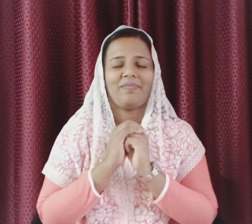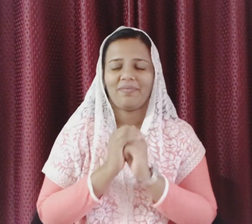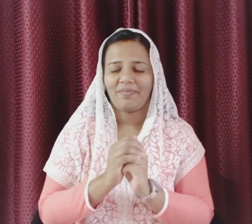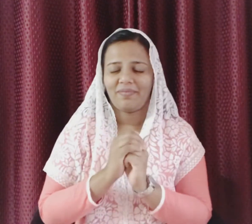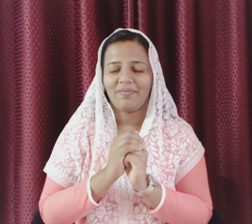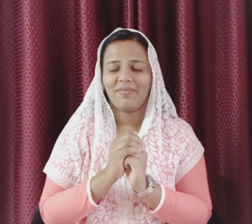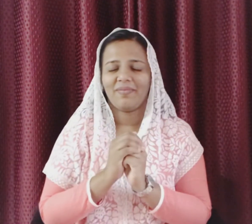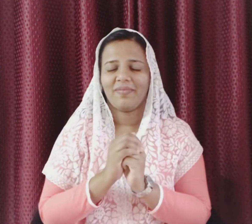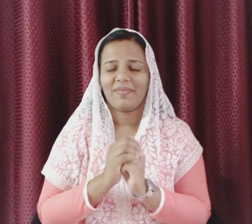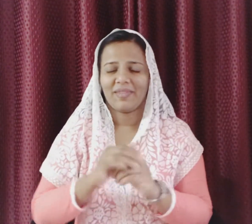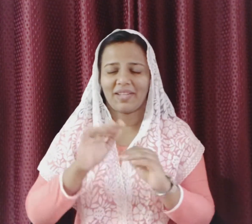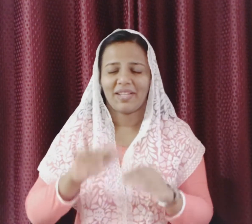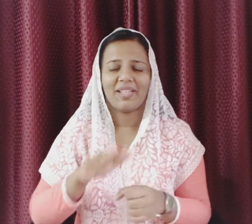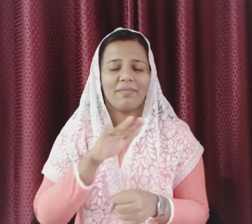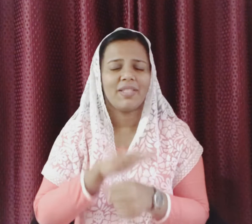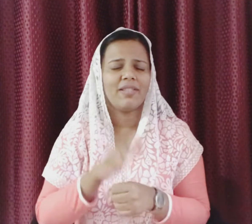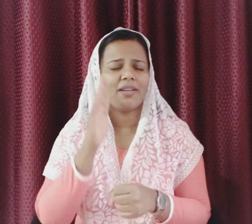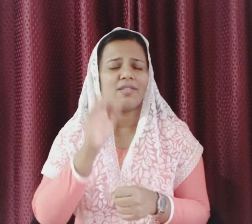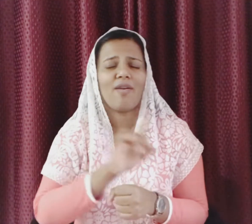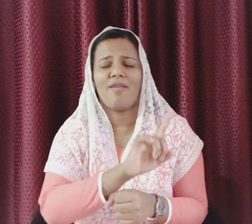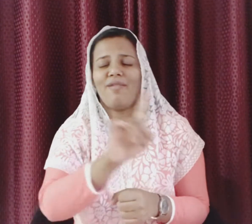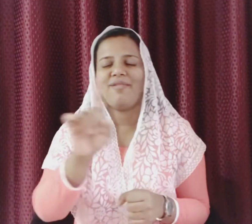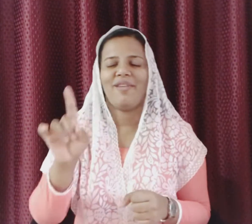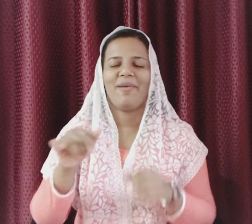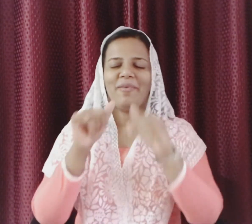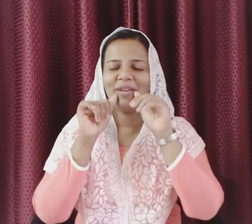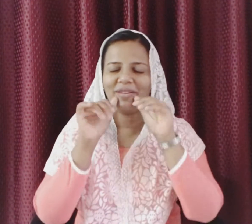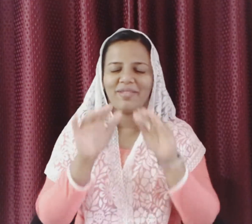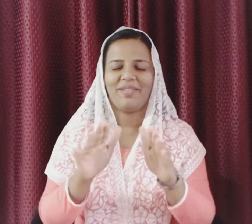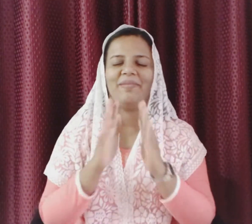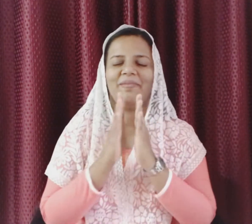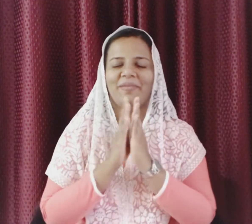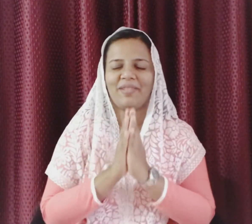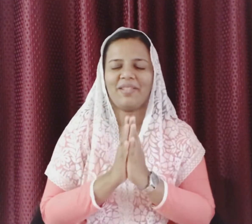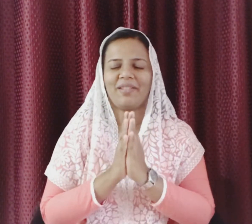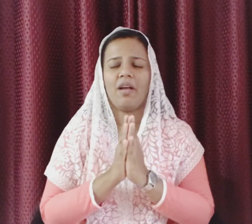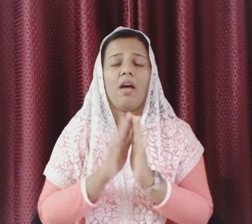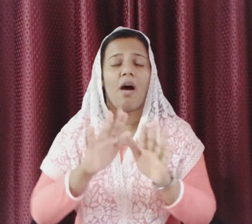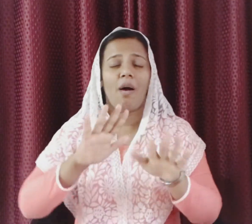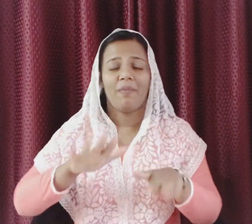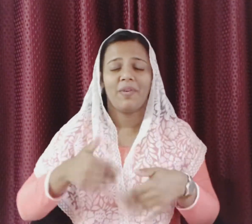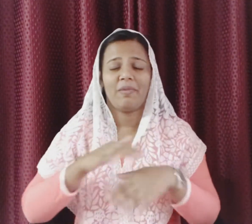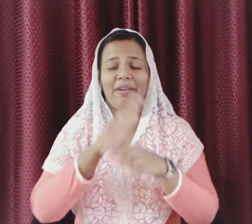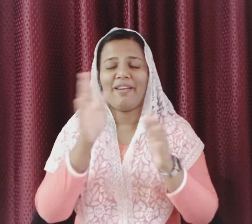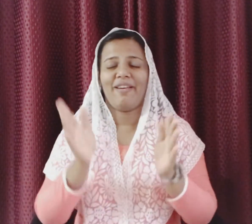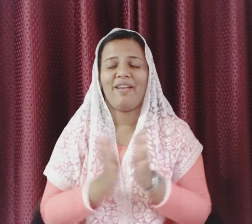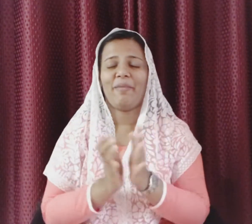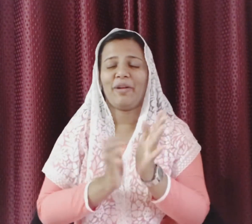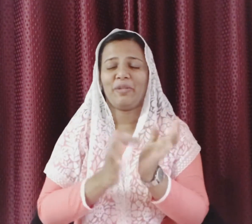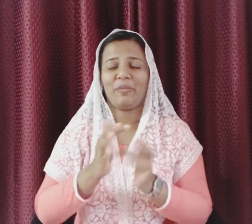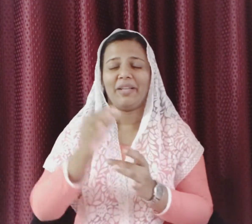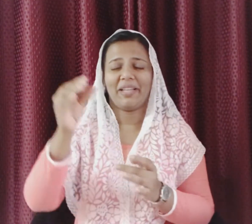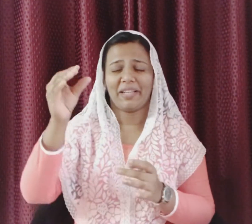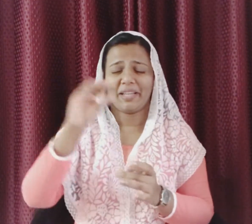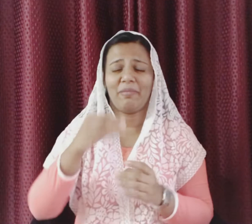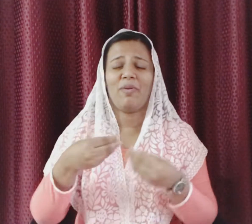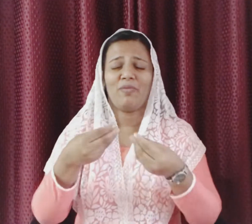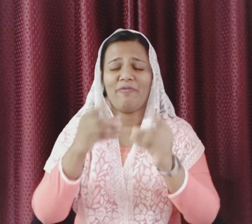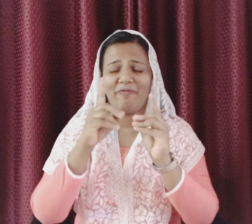ഹല്ലേലൂയ, സ്തോത്രം. ഈ ശബ്ദം കേൾക്കുന്ന എല്ലാ മക്കളെയും ഞങ്ങൾ അനുഗ്രഹിച്ച് പ്രാർത്ഥിക്കുന്നു. കർത്താവെ, അവരുടെ ആവശ്യങ്ങൾ ദൈവത്തിൻ്റെ കൃപയുണ്ടാകണം. ഈ പ്രഭാതത്തിൽ യേശുക്രിസ്തുവിൻ്റെ നാമത്തിൽ